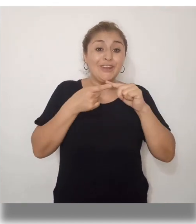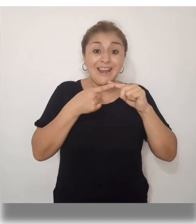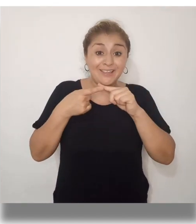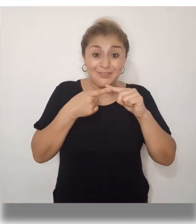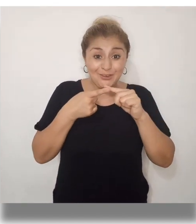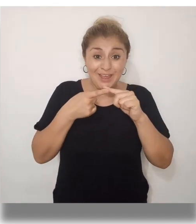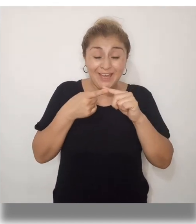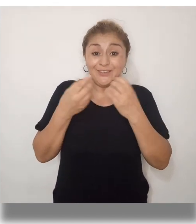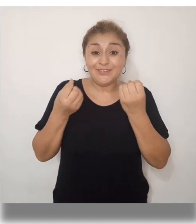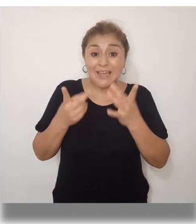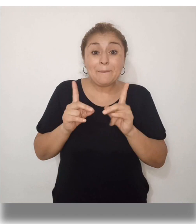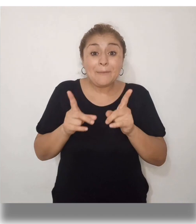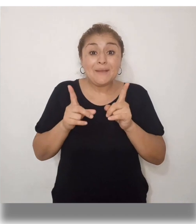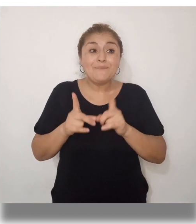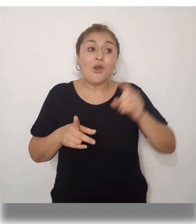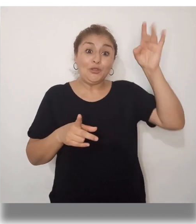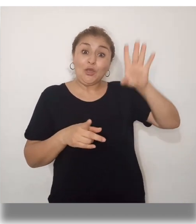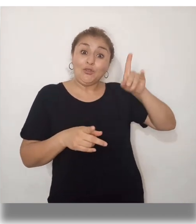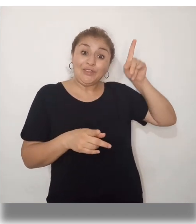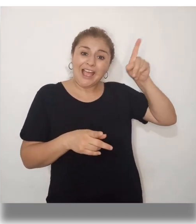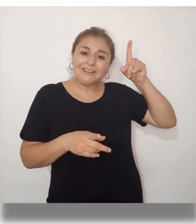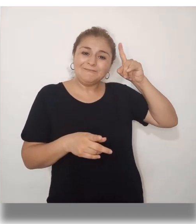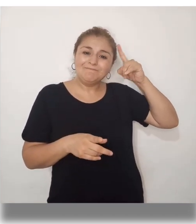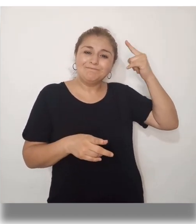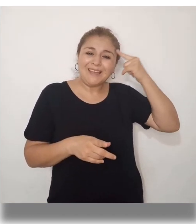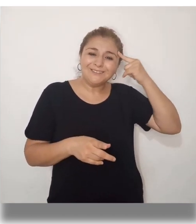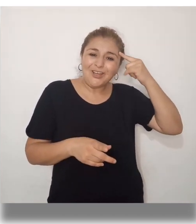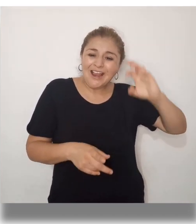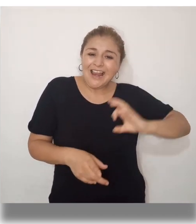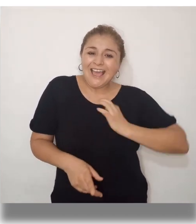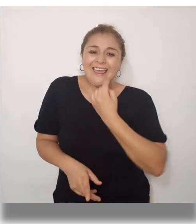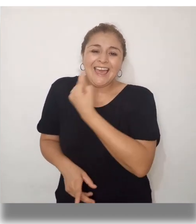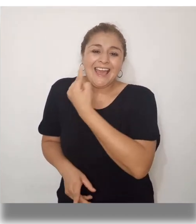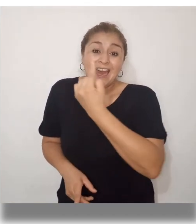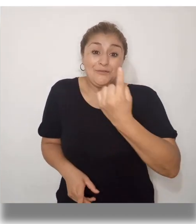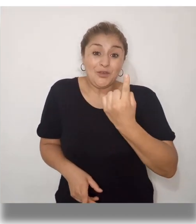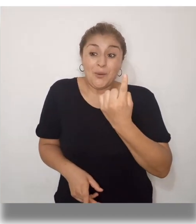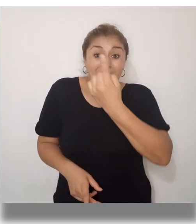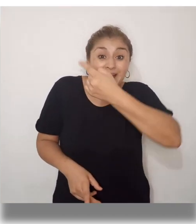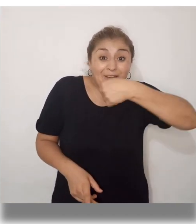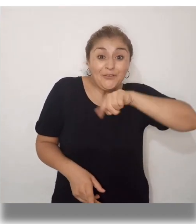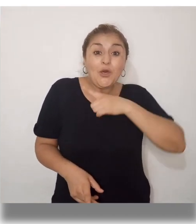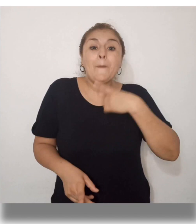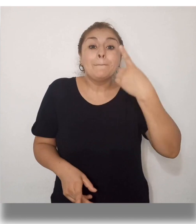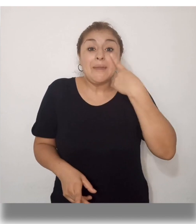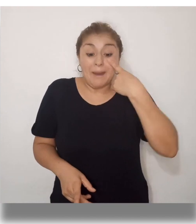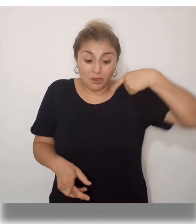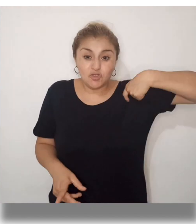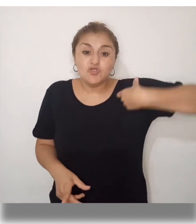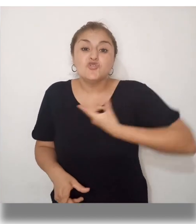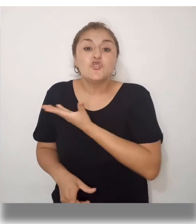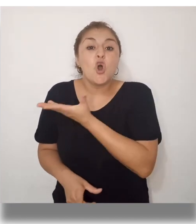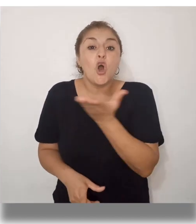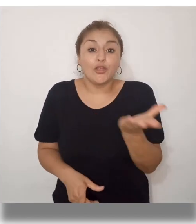humanos fuimos pensados y diseñados para vivir en sociedad de hecho